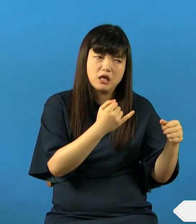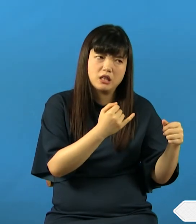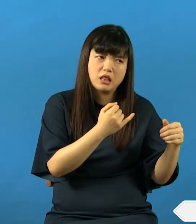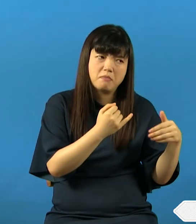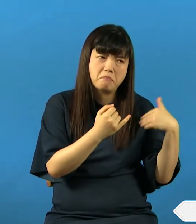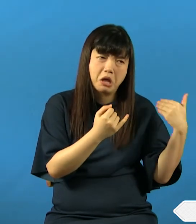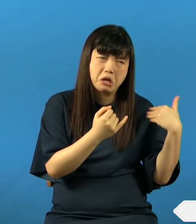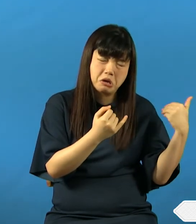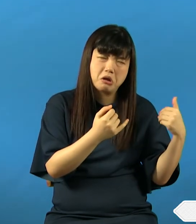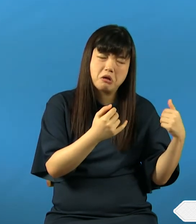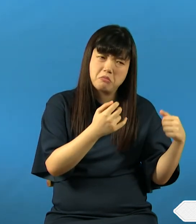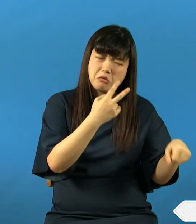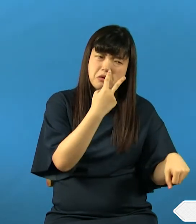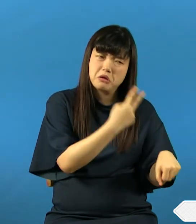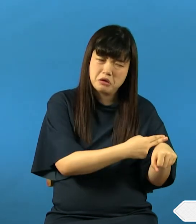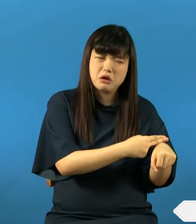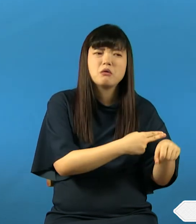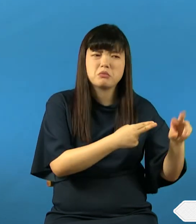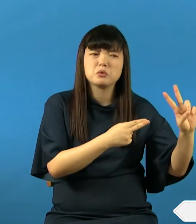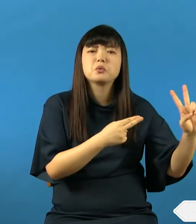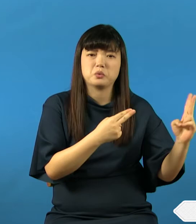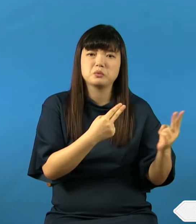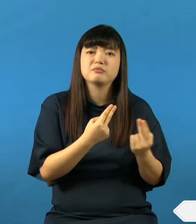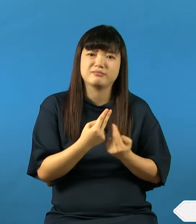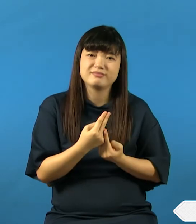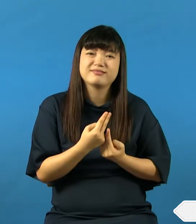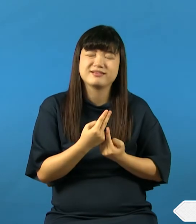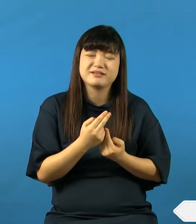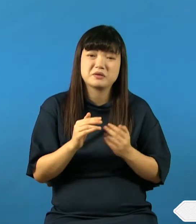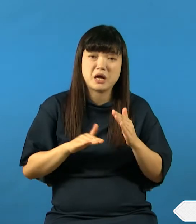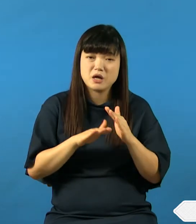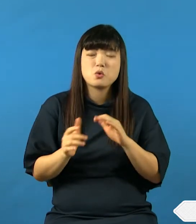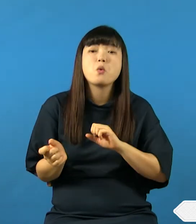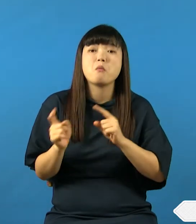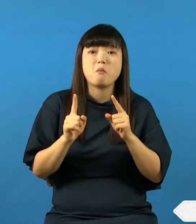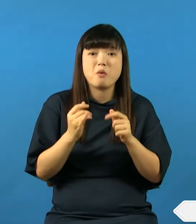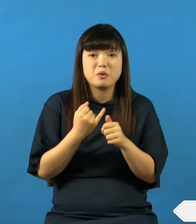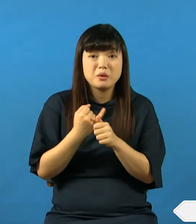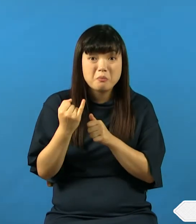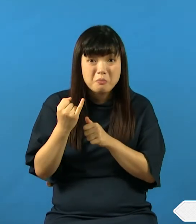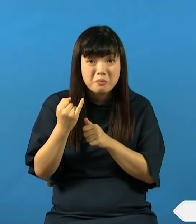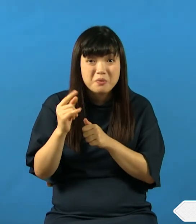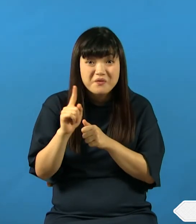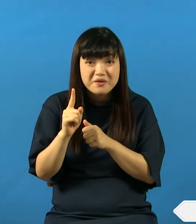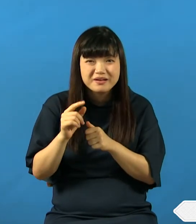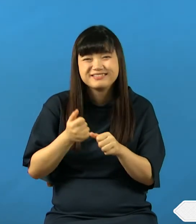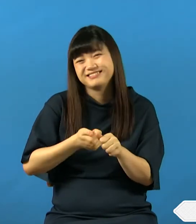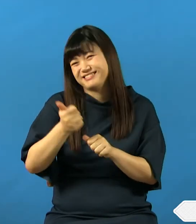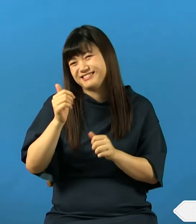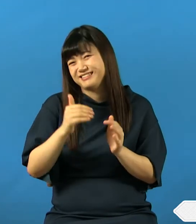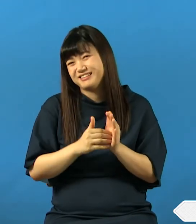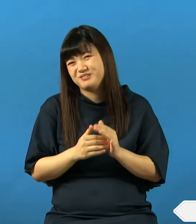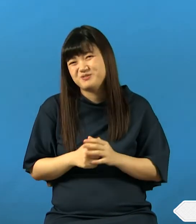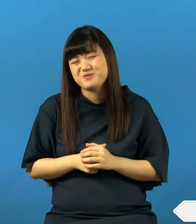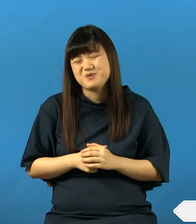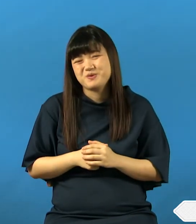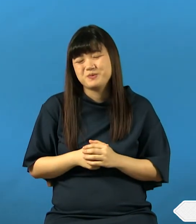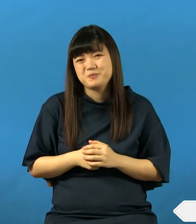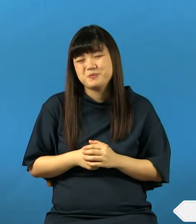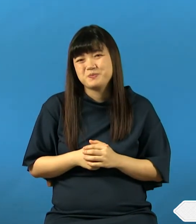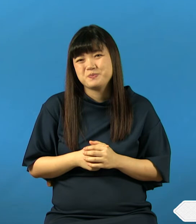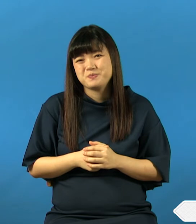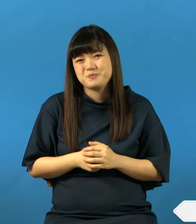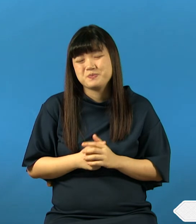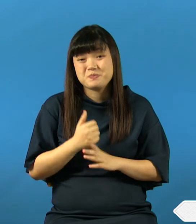깨졌는지 그냥 슬그머니 돌아와서 그래서 가정이 회복이 되었습니다. 집사님이 결국은 승리한 것입니다.